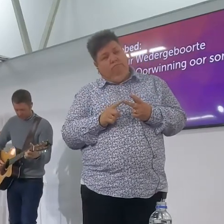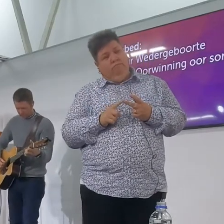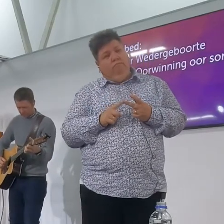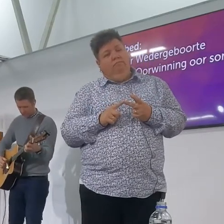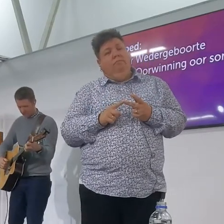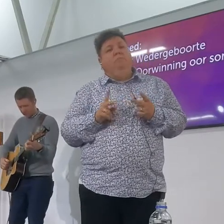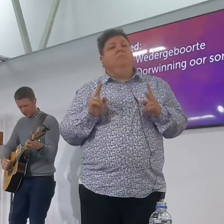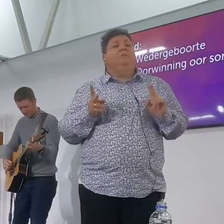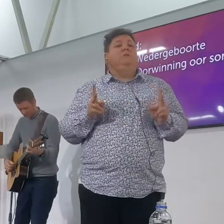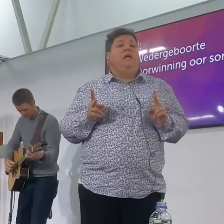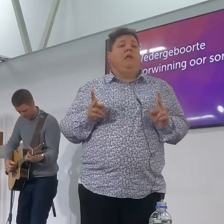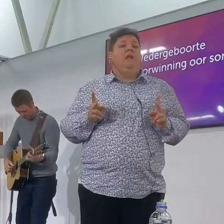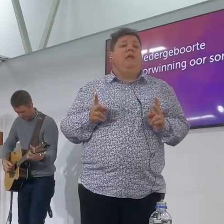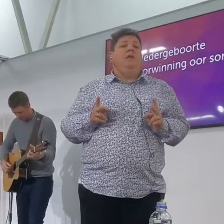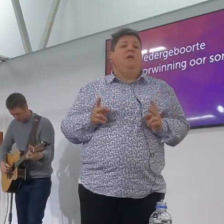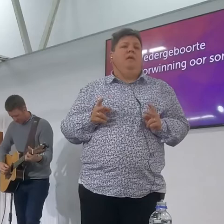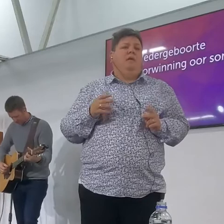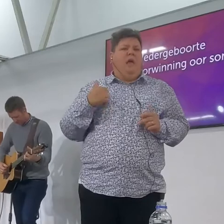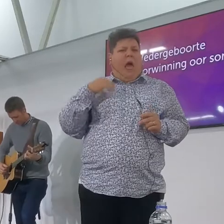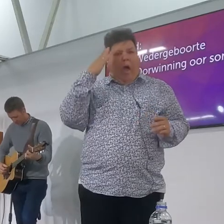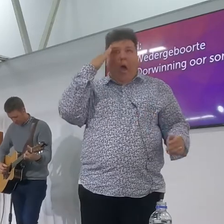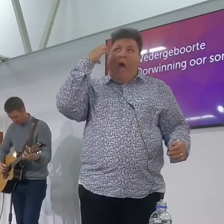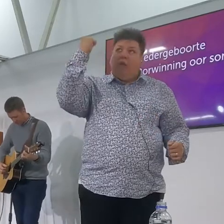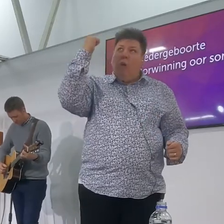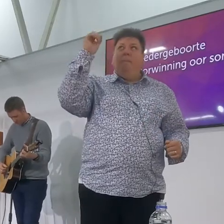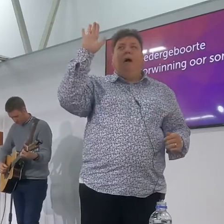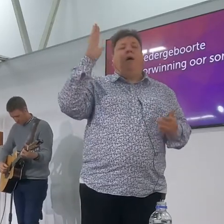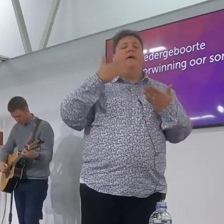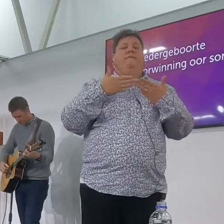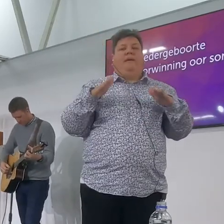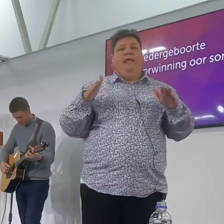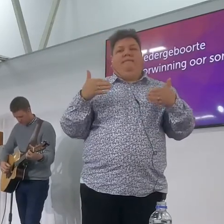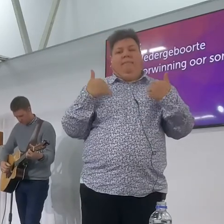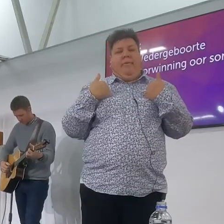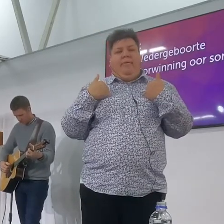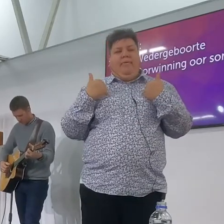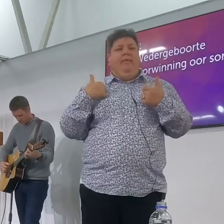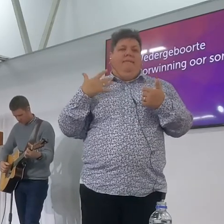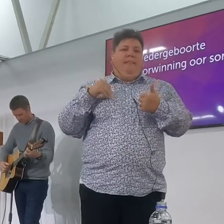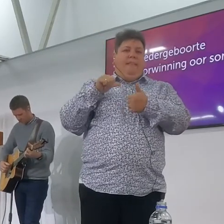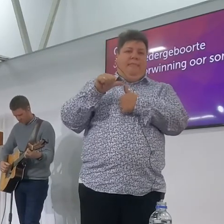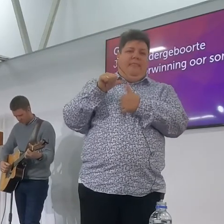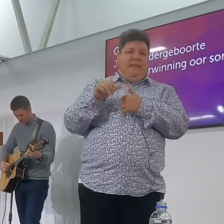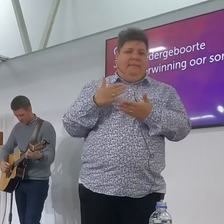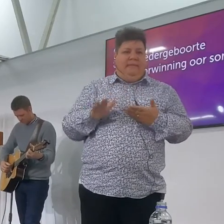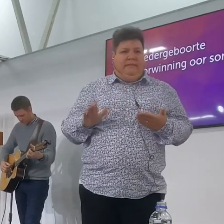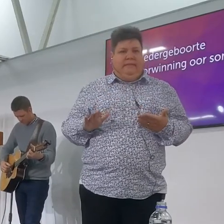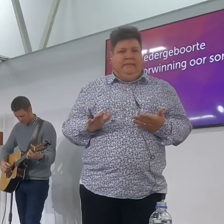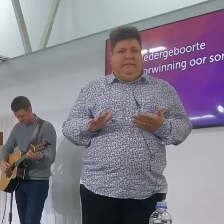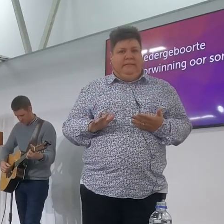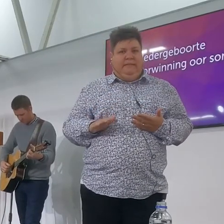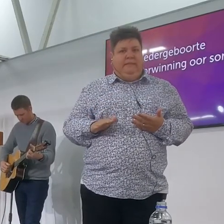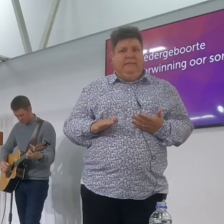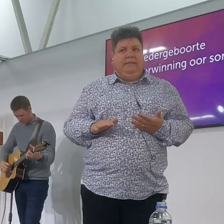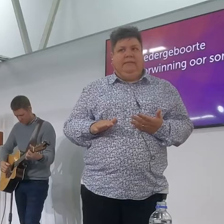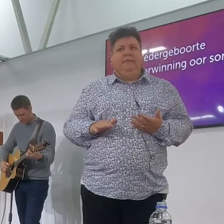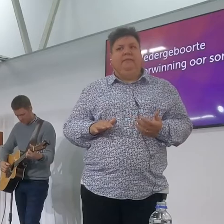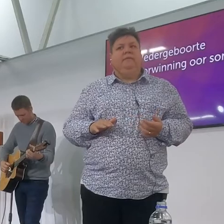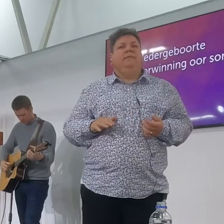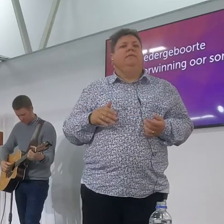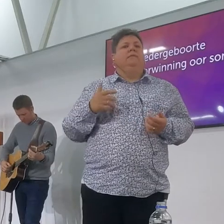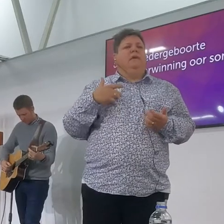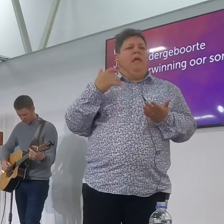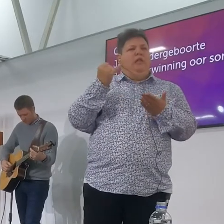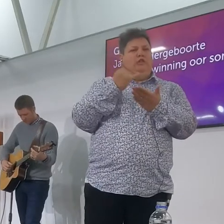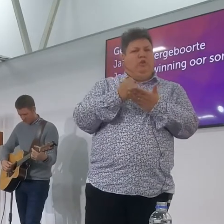op jou. Daar's hardnekkige, hardkoppige sonde in jou lewe. Dalk sonde wat jy mee al getrou het